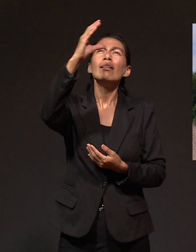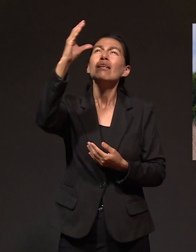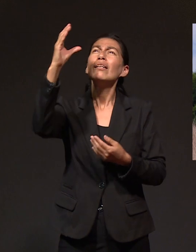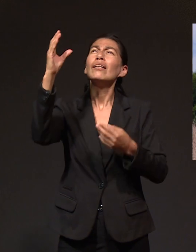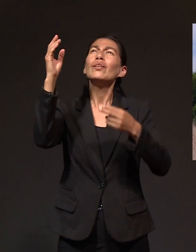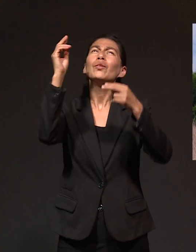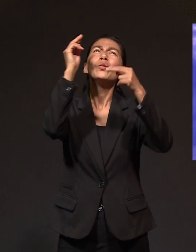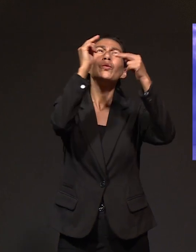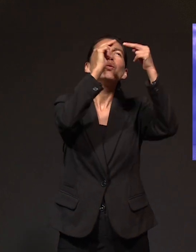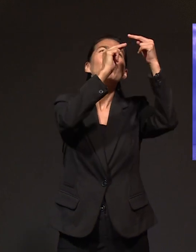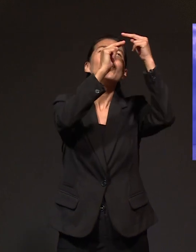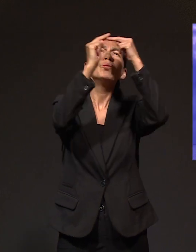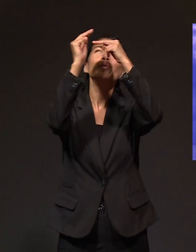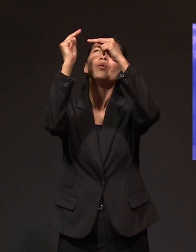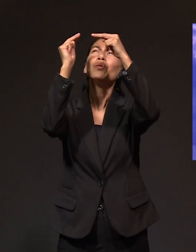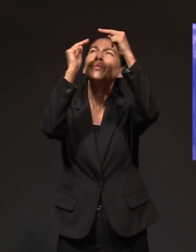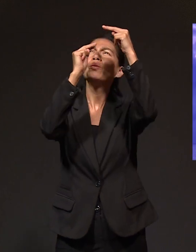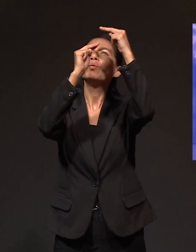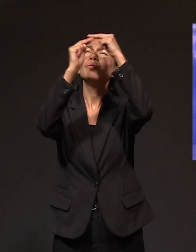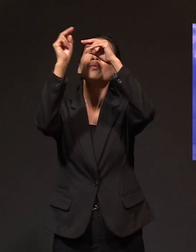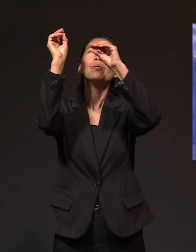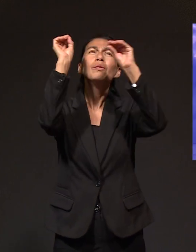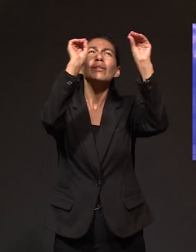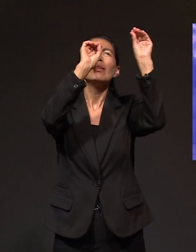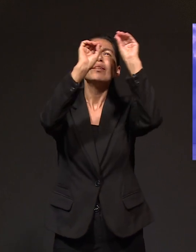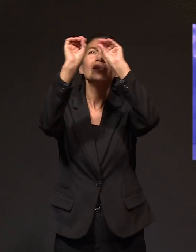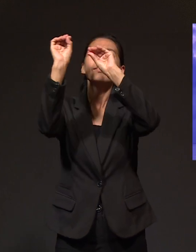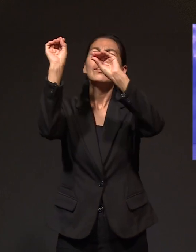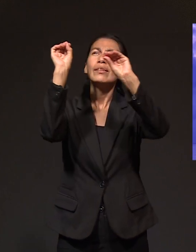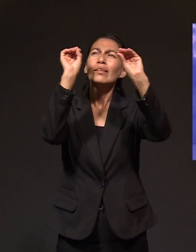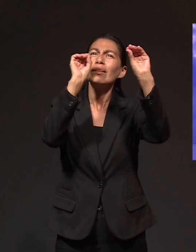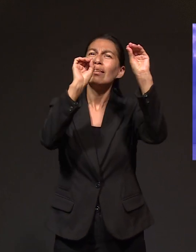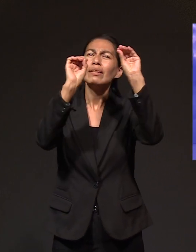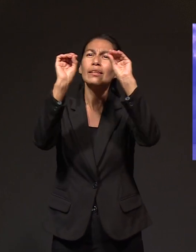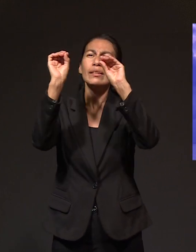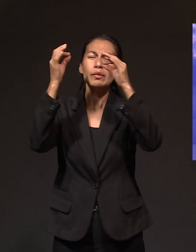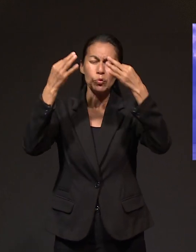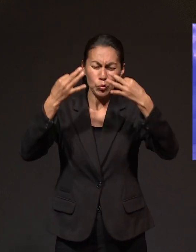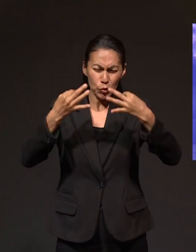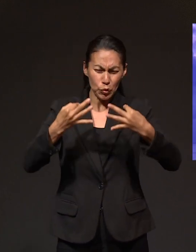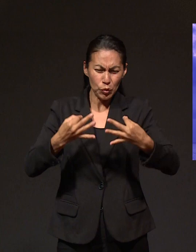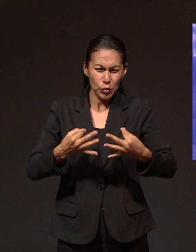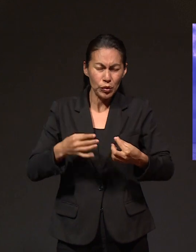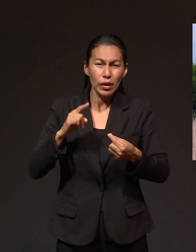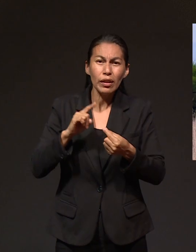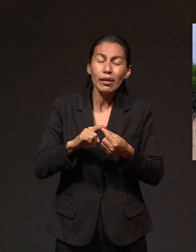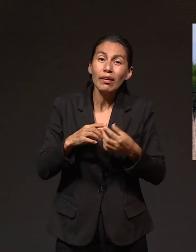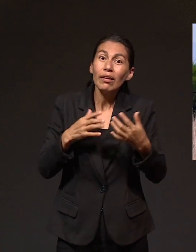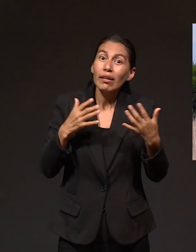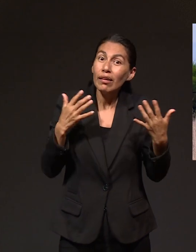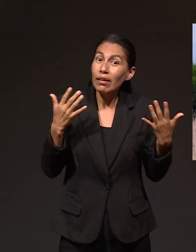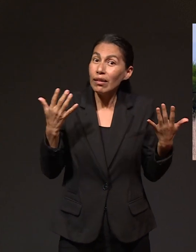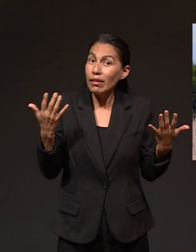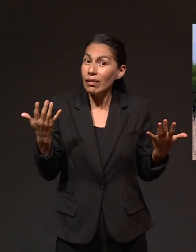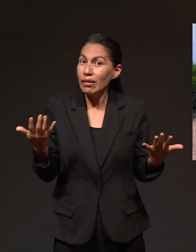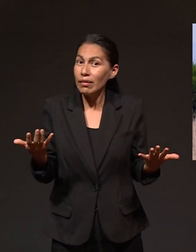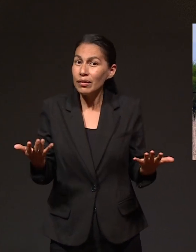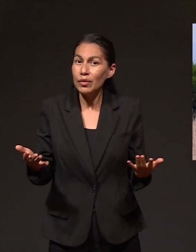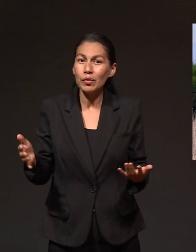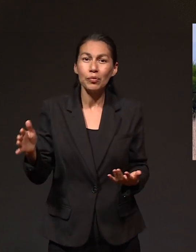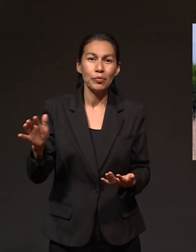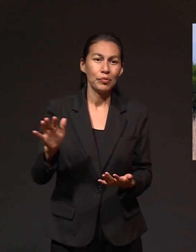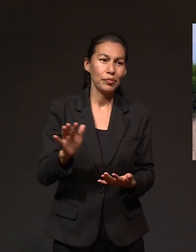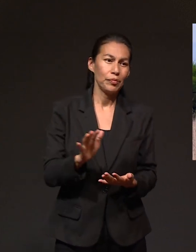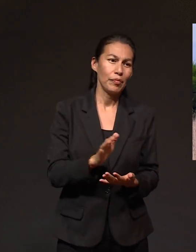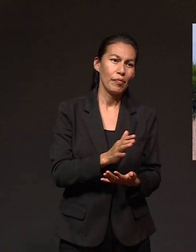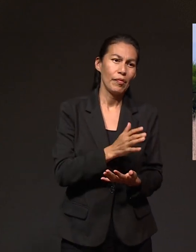nubes y le ciñó también. Dime quién, quien